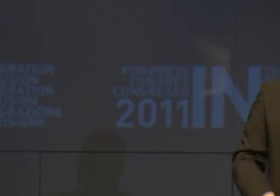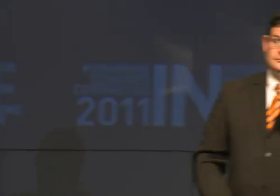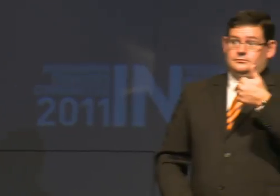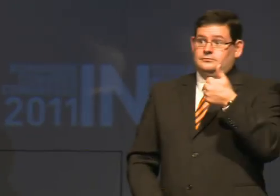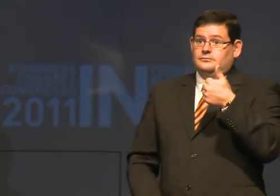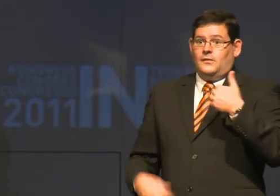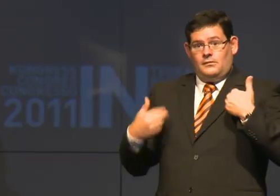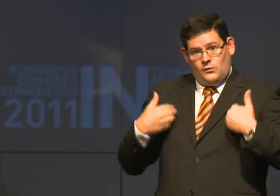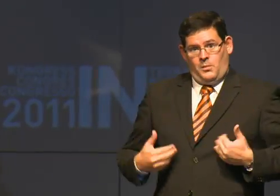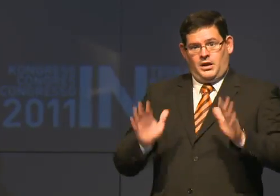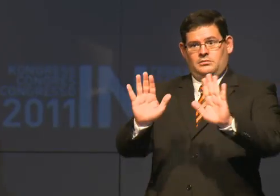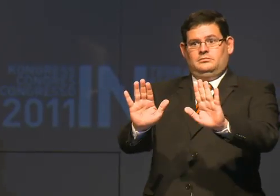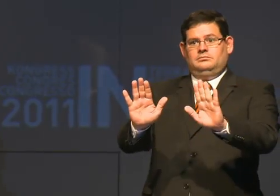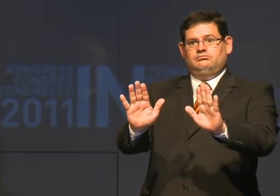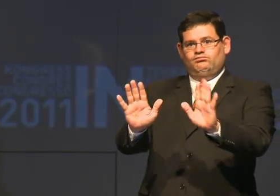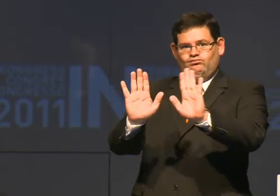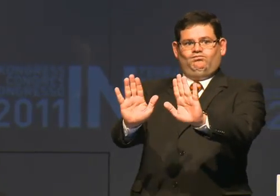Il y a le droit du respect de la personne.